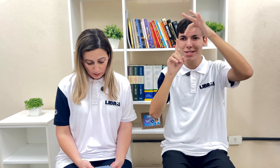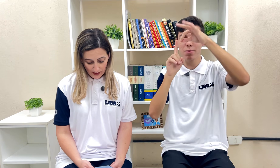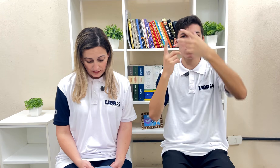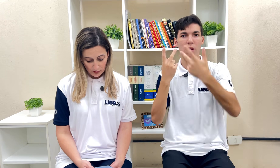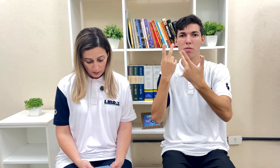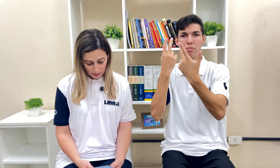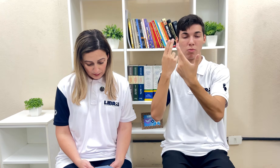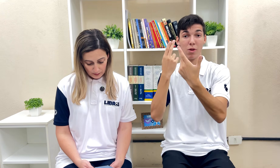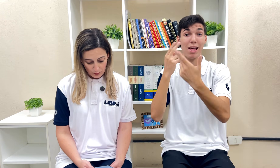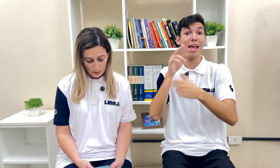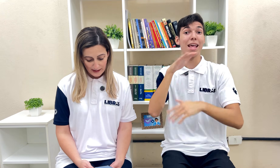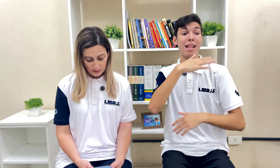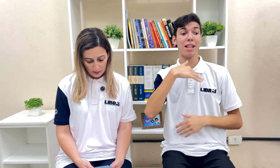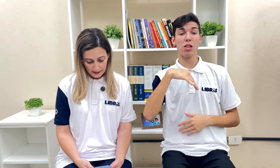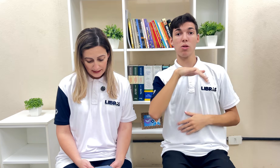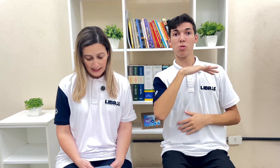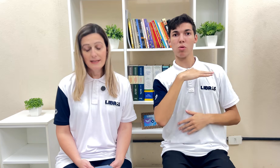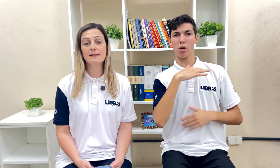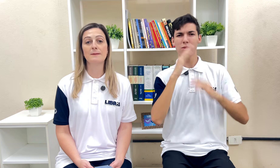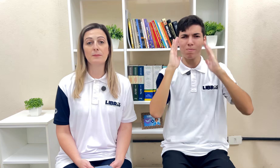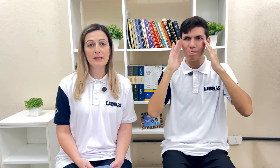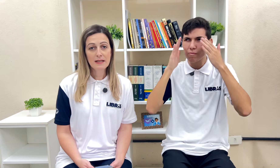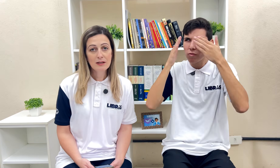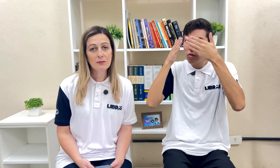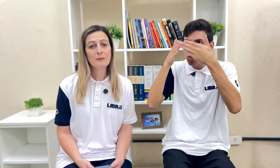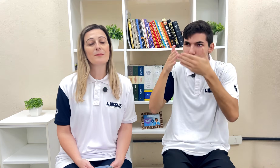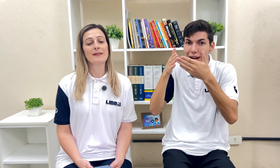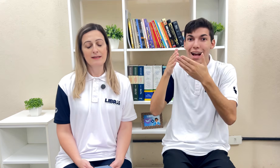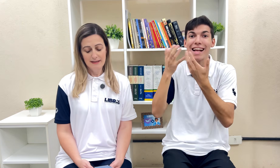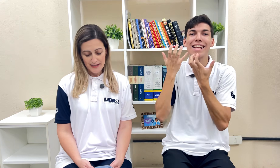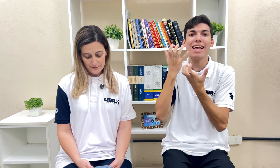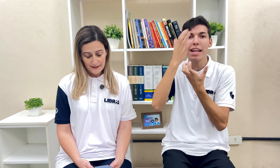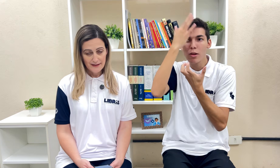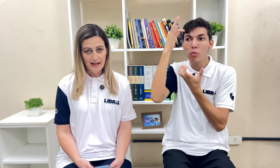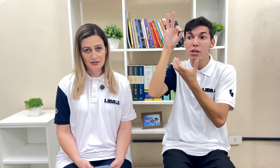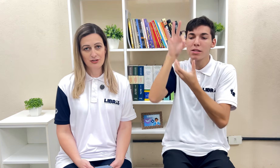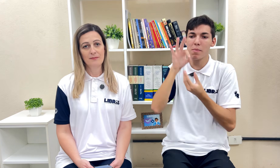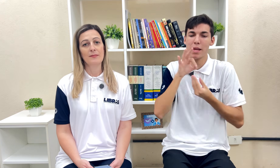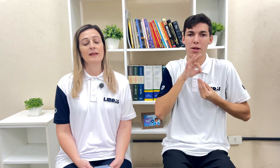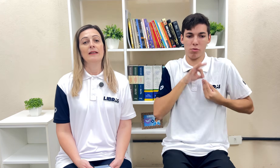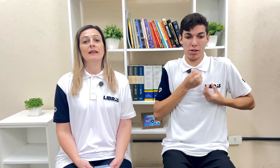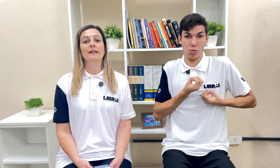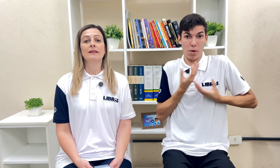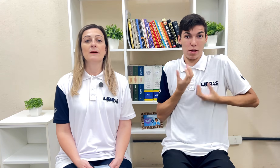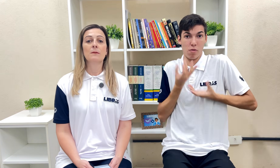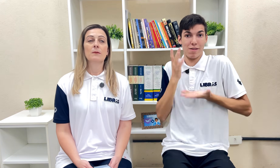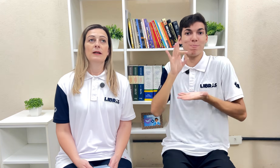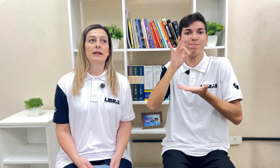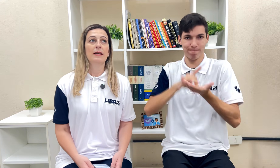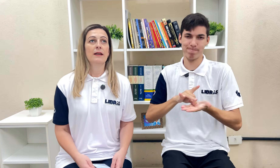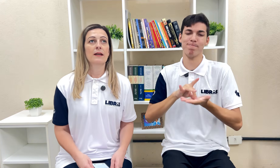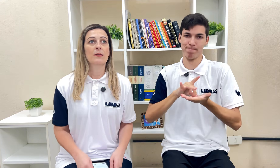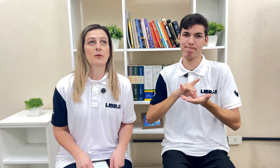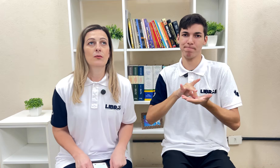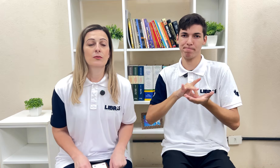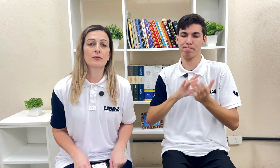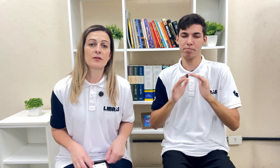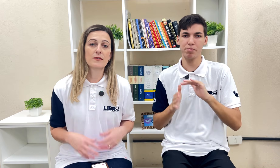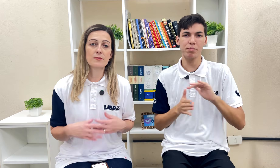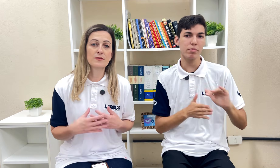o adorem em espírito e em verdade. Então, nós vamos